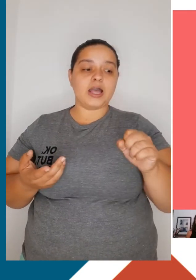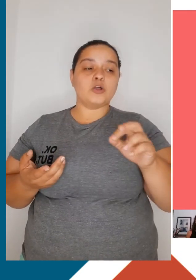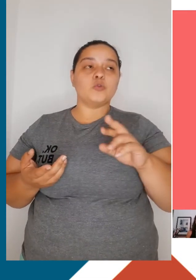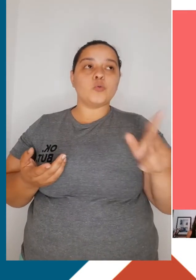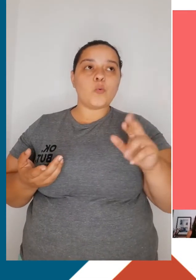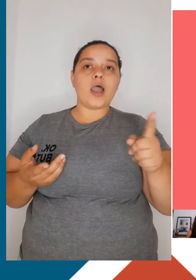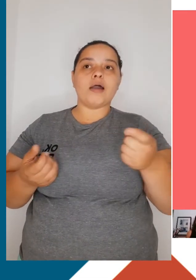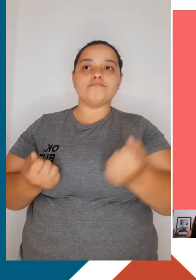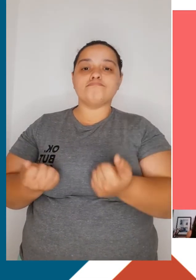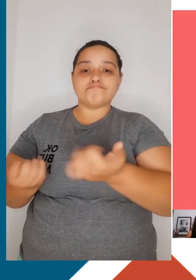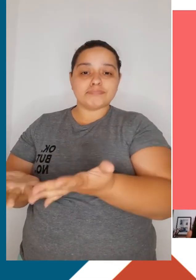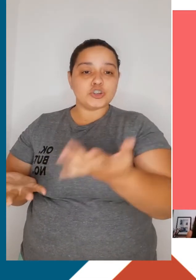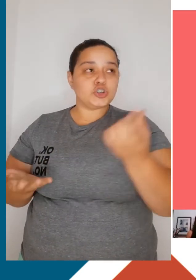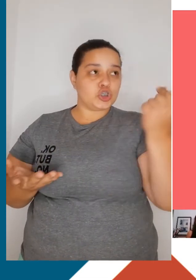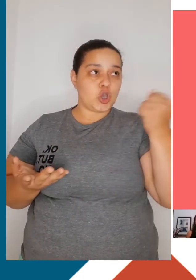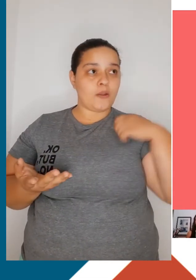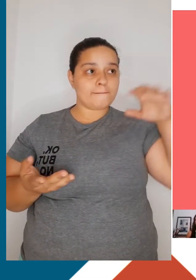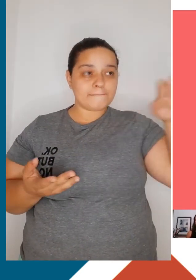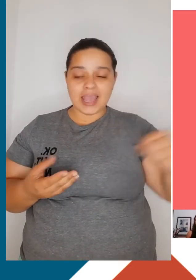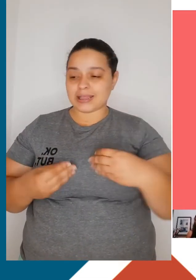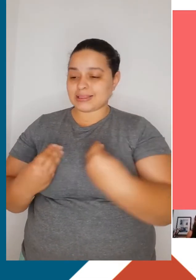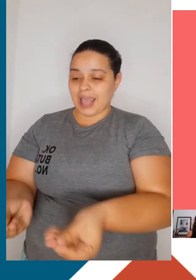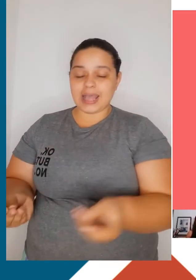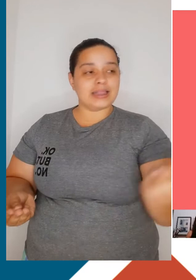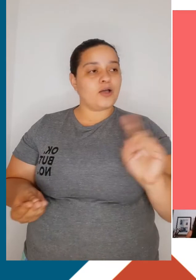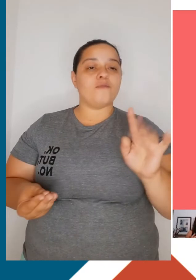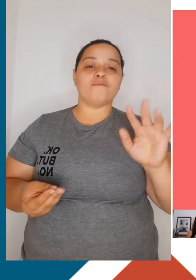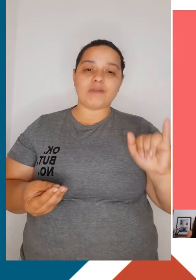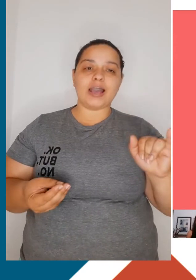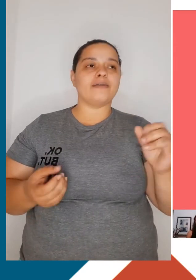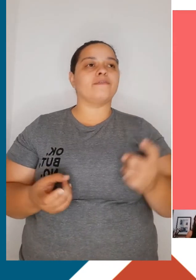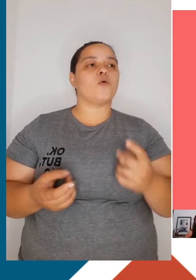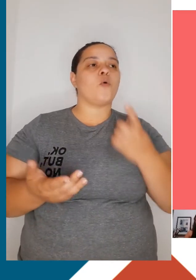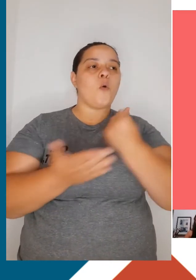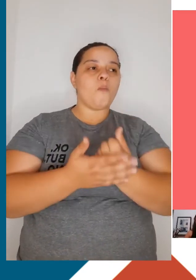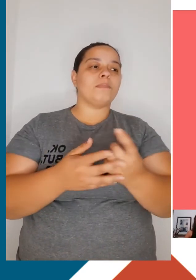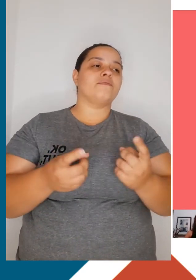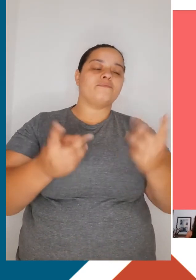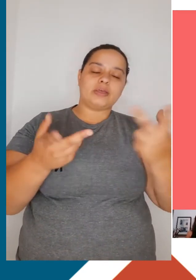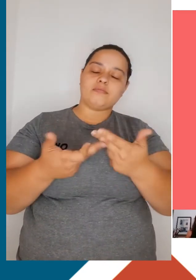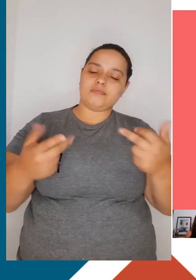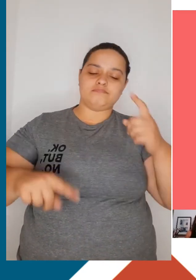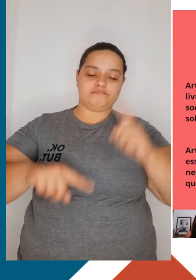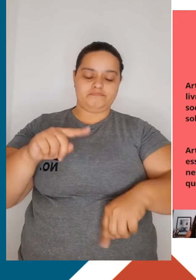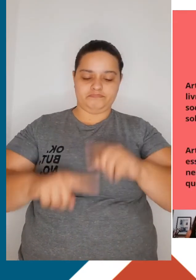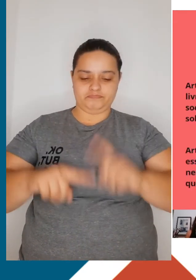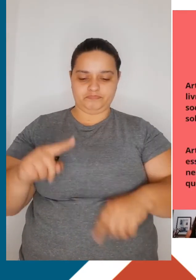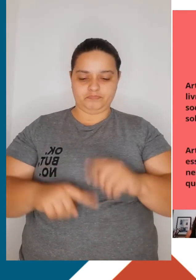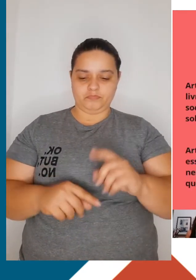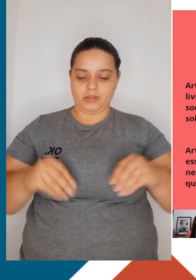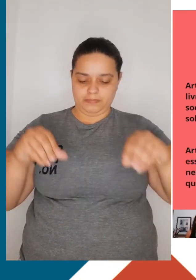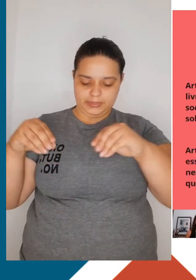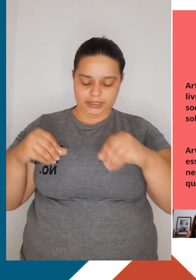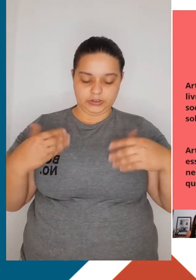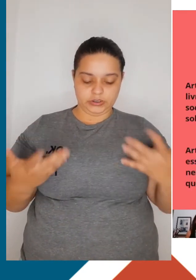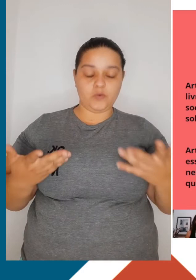uma distribuição desses bens aos trabalhadores. Na verdade, ele vai ser imposto um processo de compra e venda desses bens. Bom, também